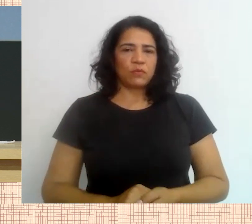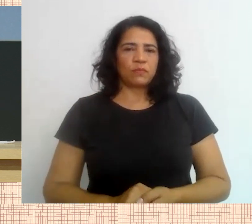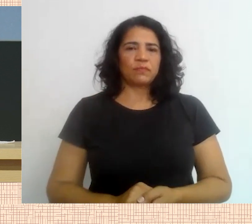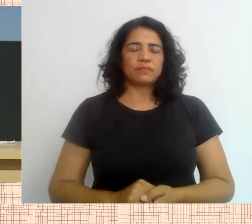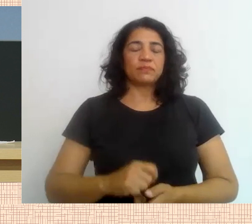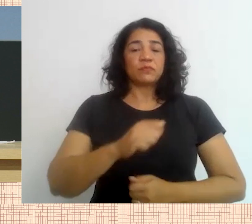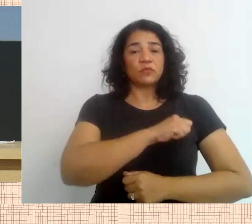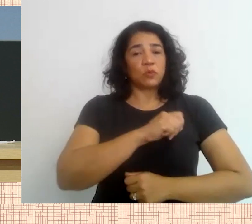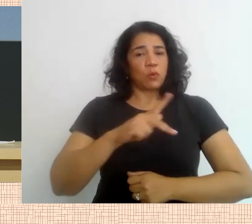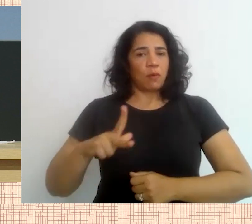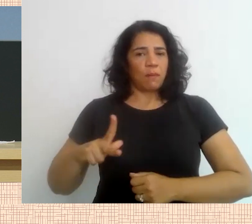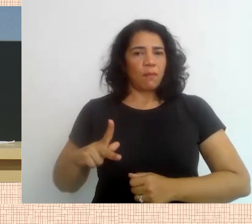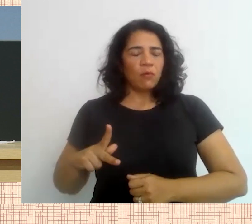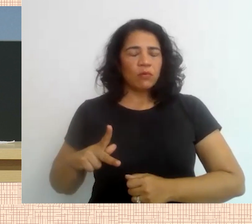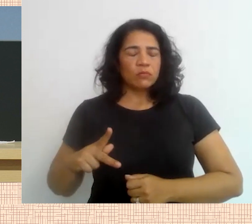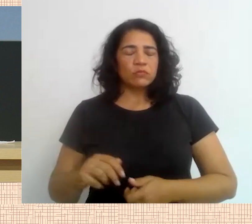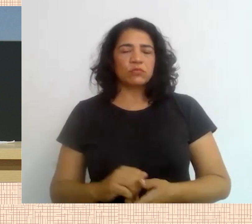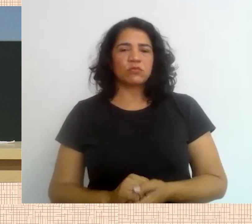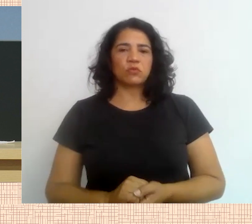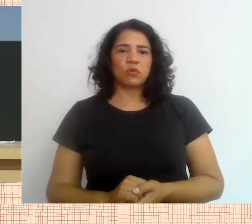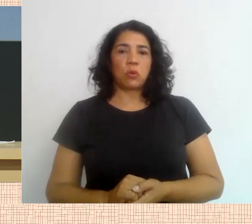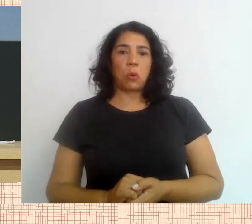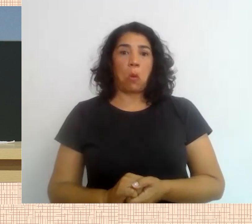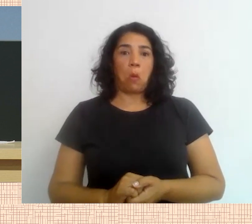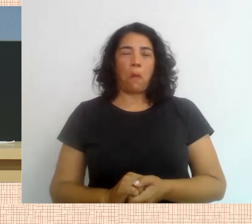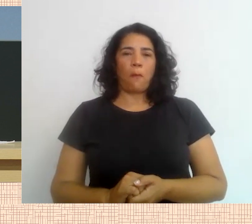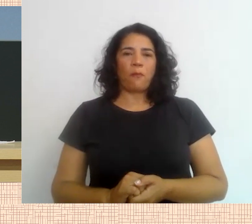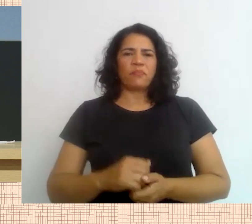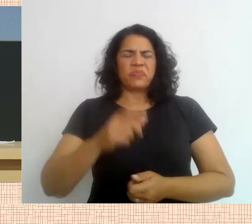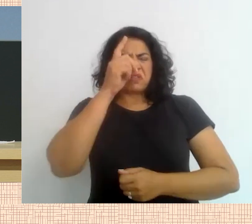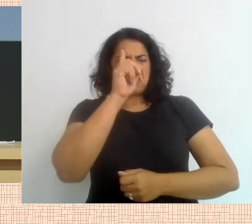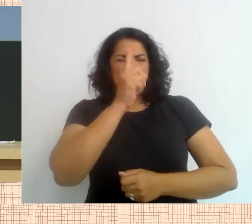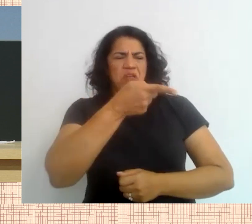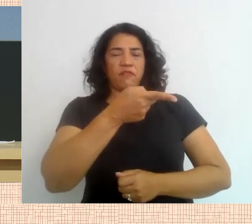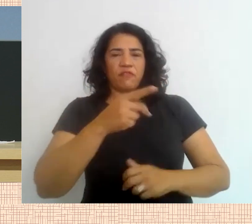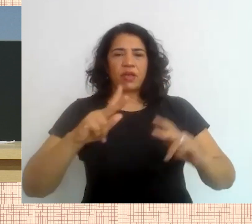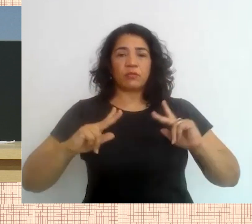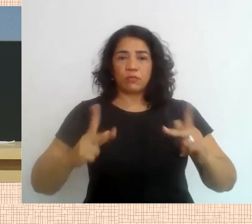que é é a vontade de Deus,